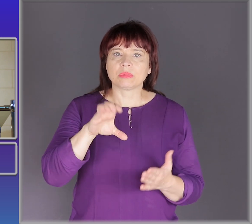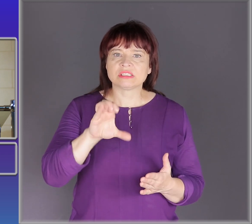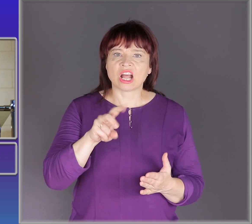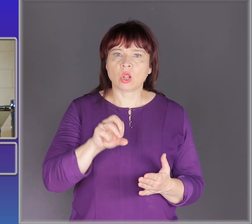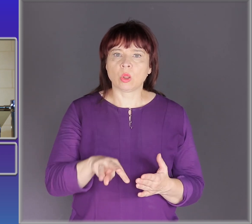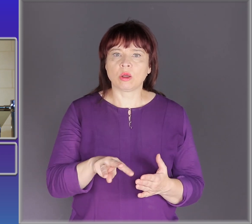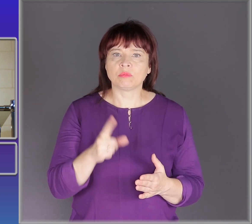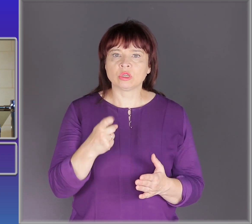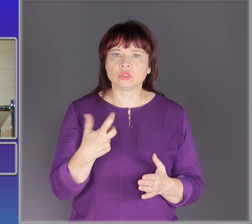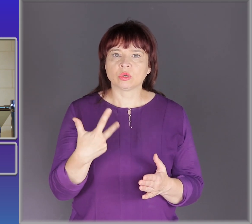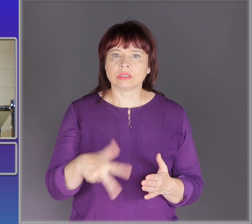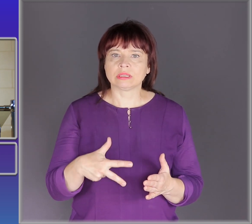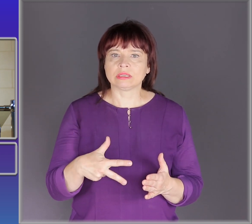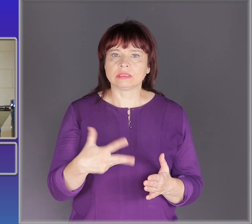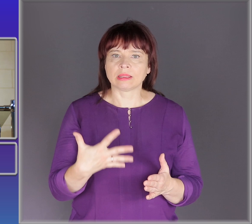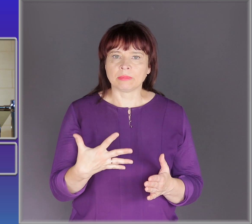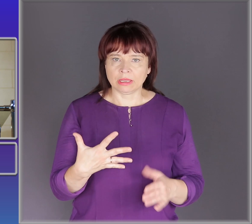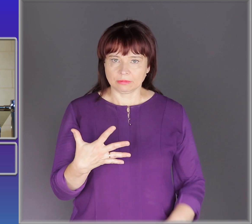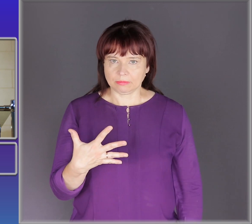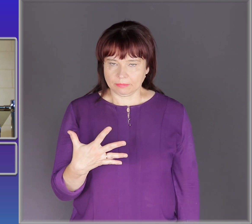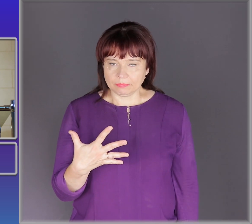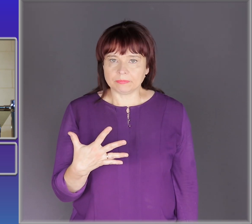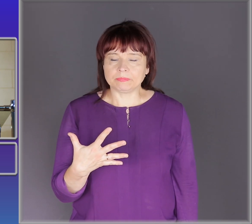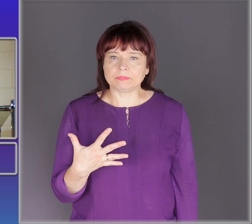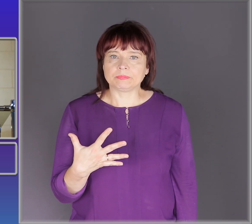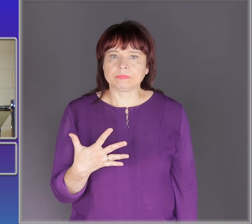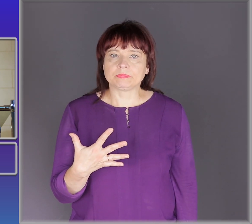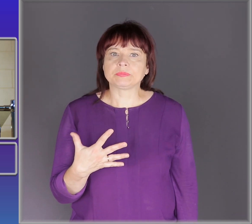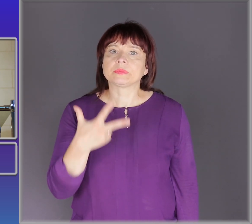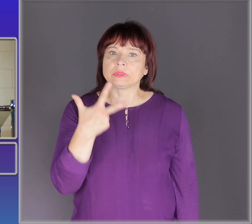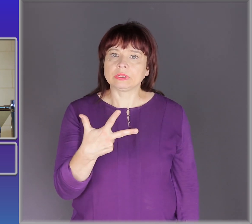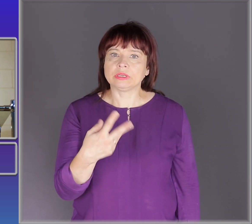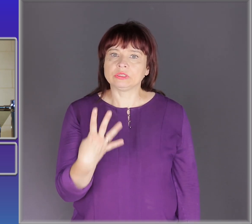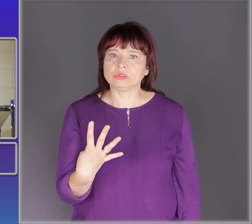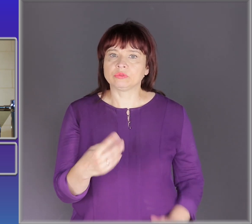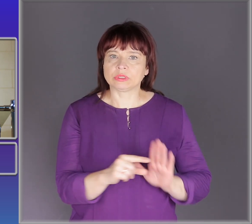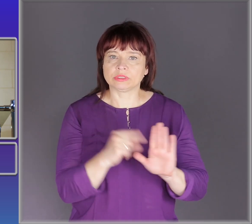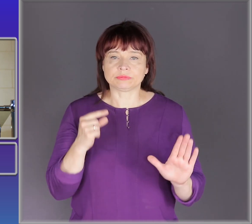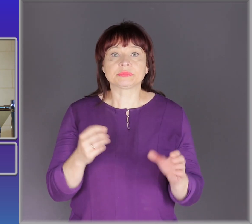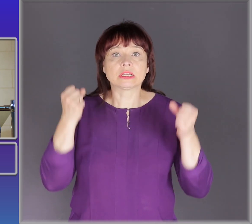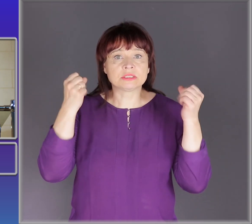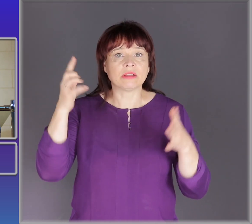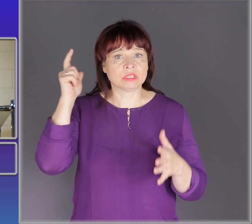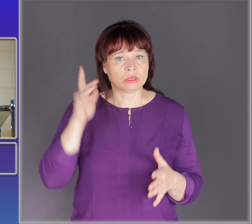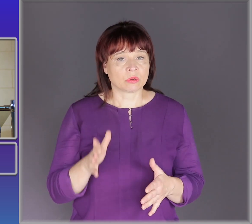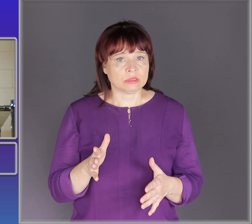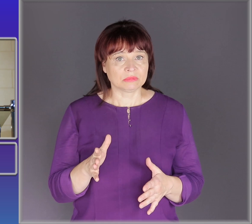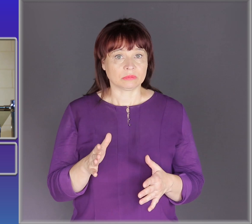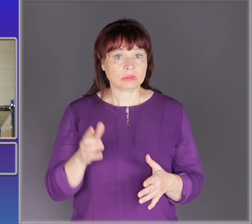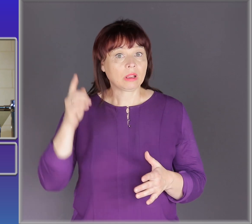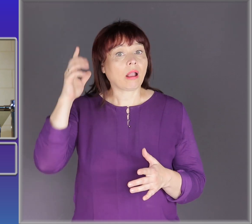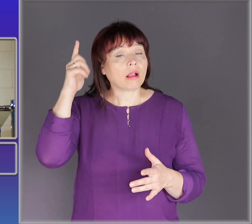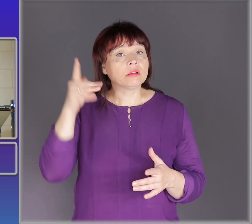псалом 135 салон 135 3 4 стих славки господом